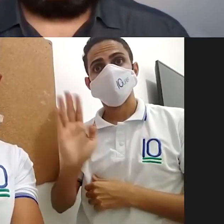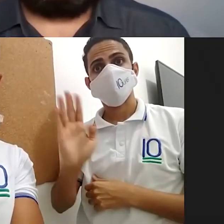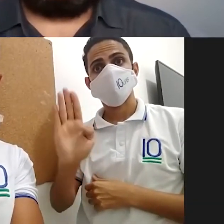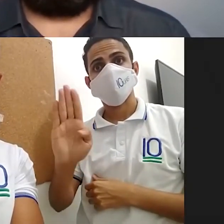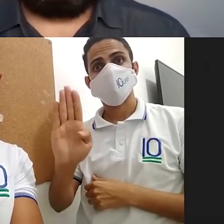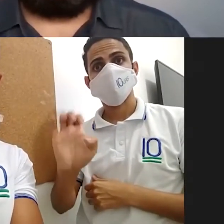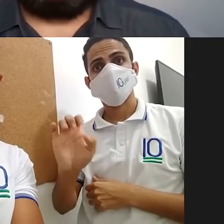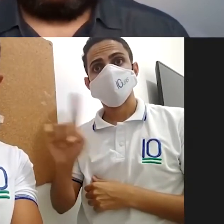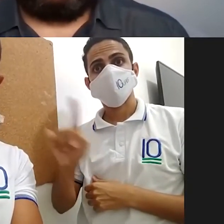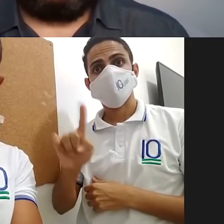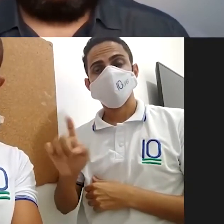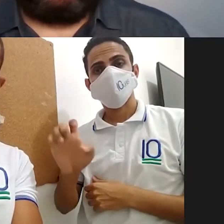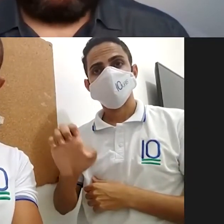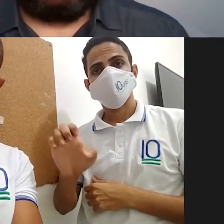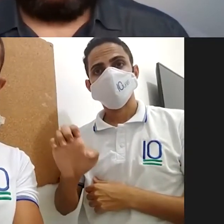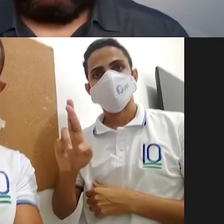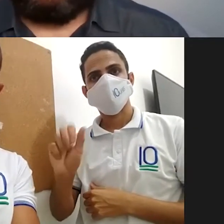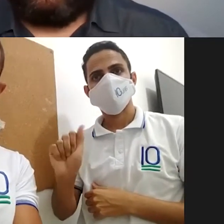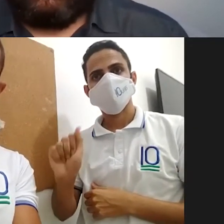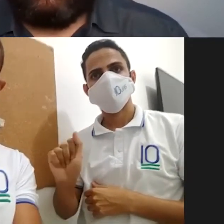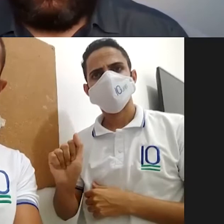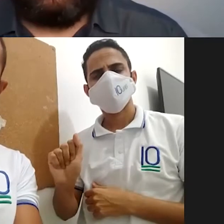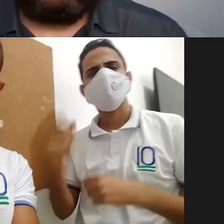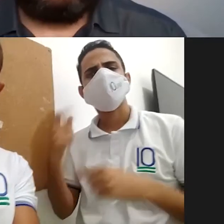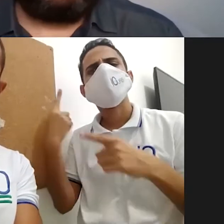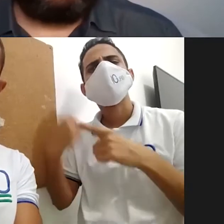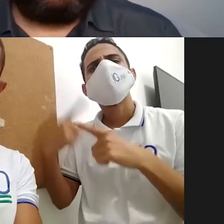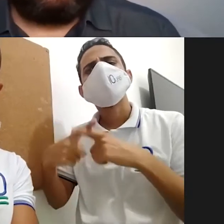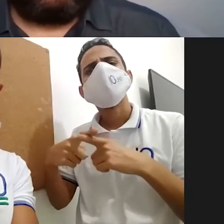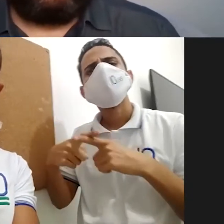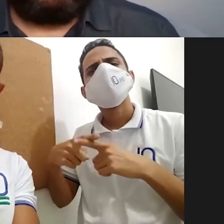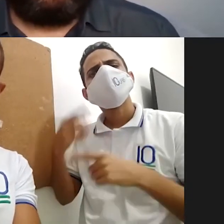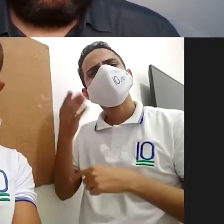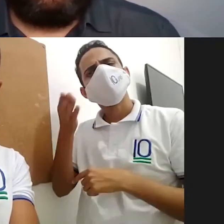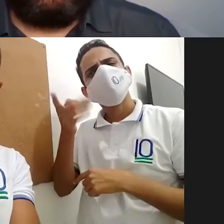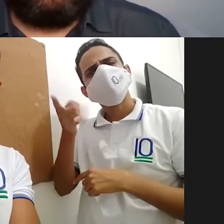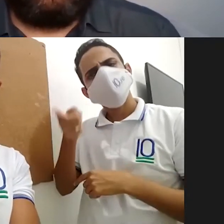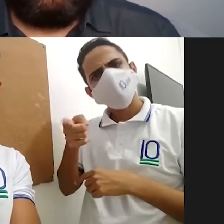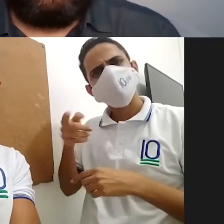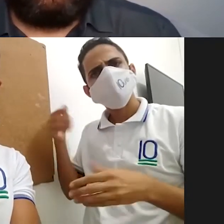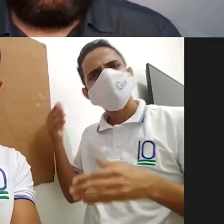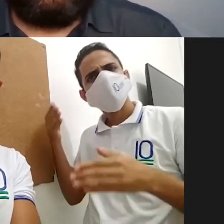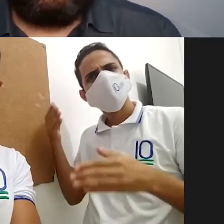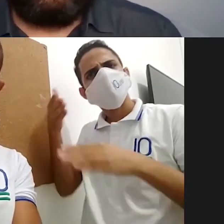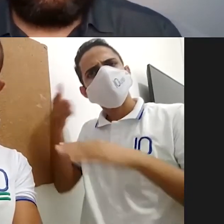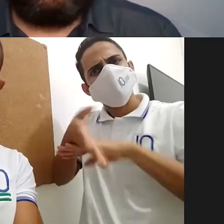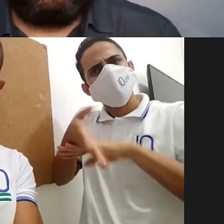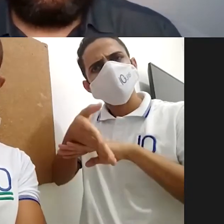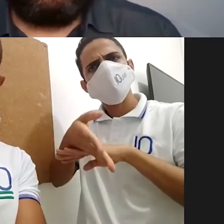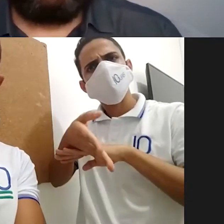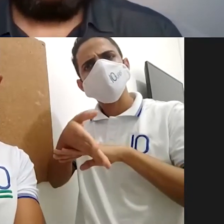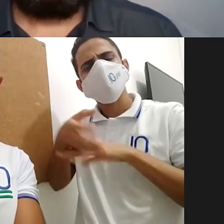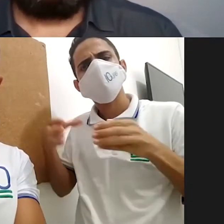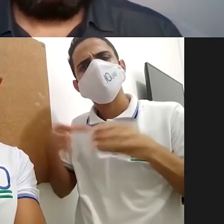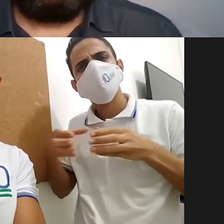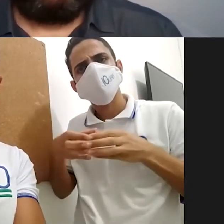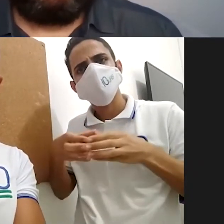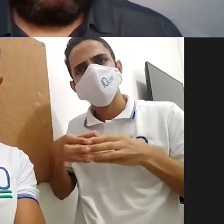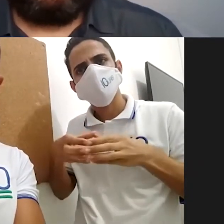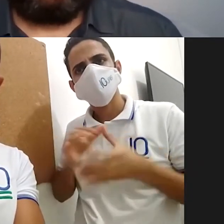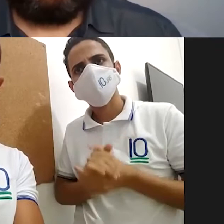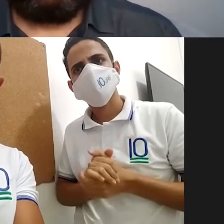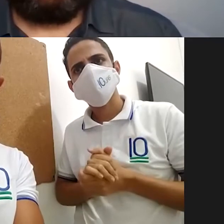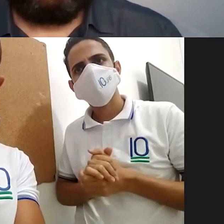nessa candidatura, pré-candidatura dos 10 iguais? Sim, quando você me fez a primeira